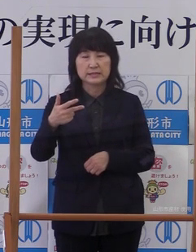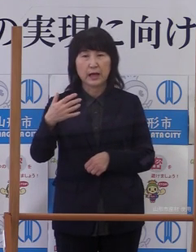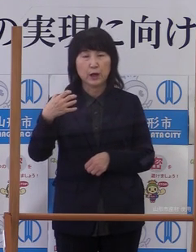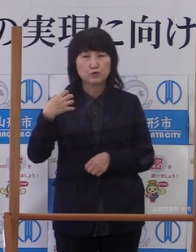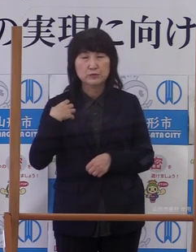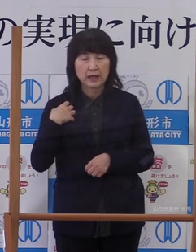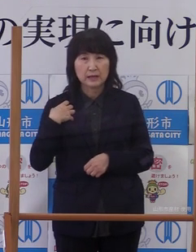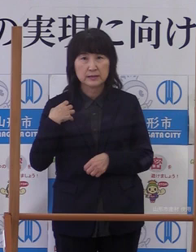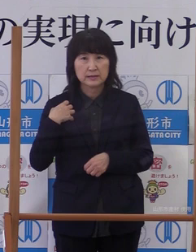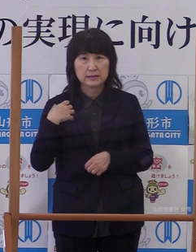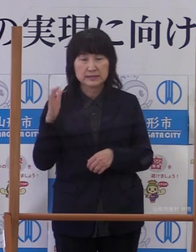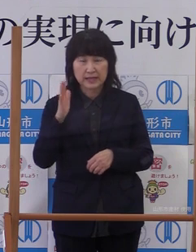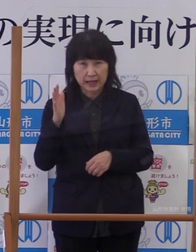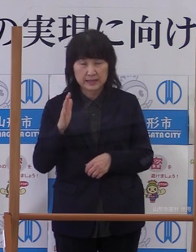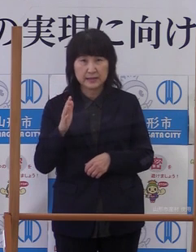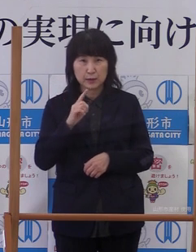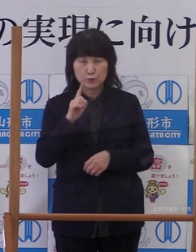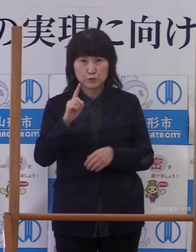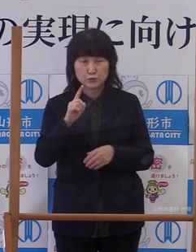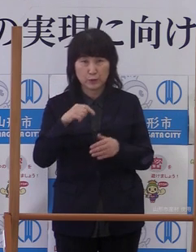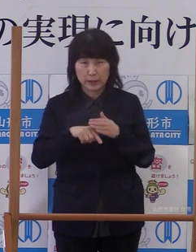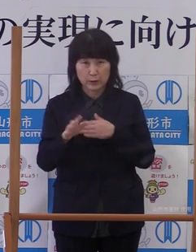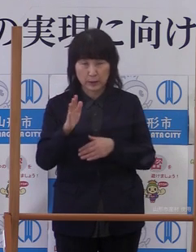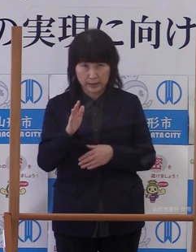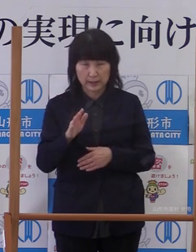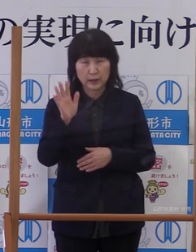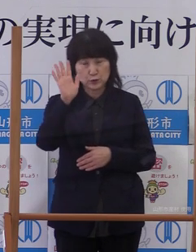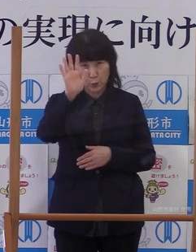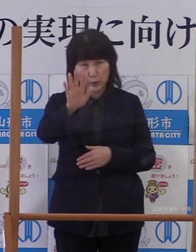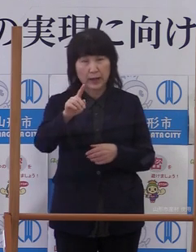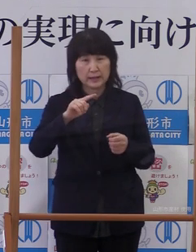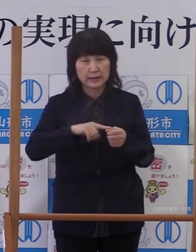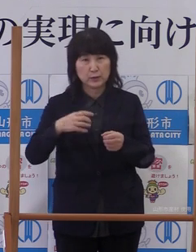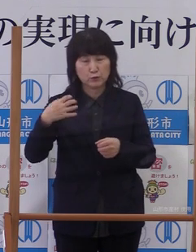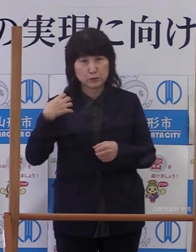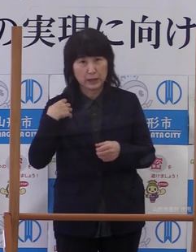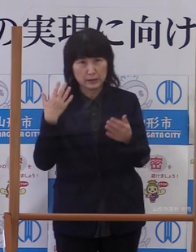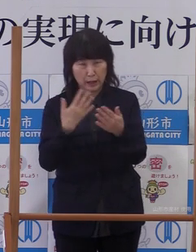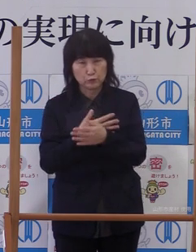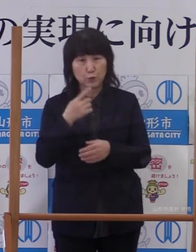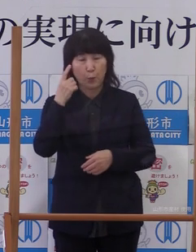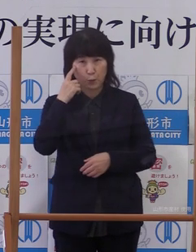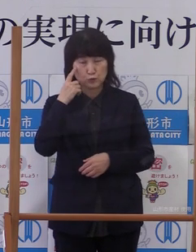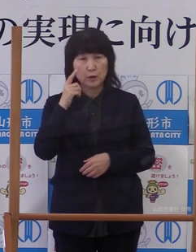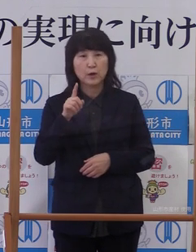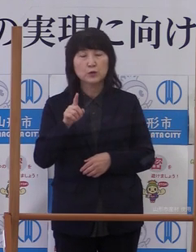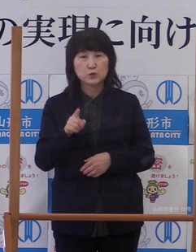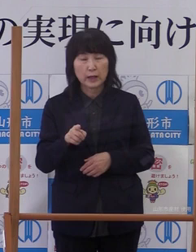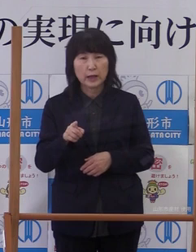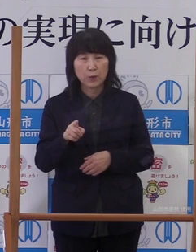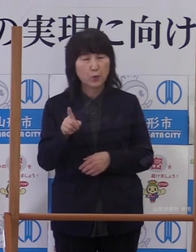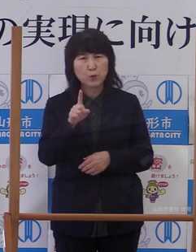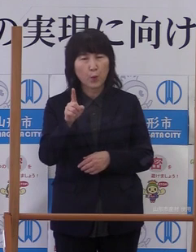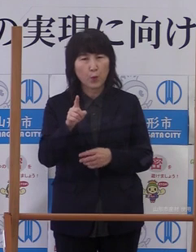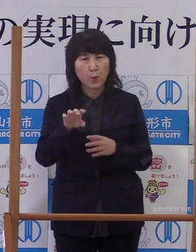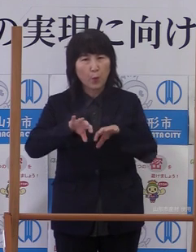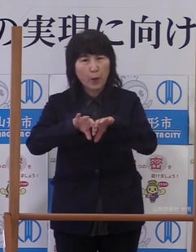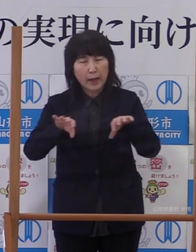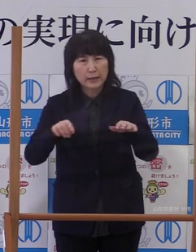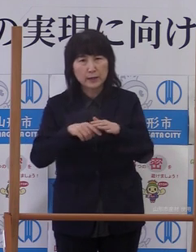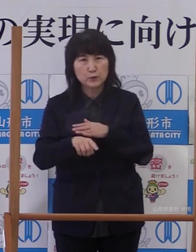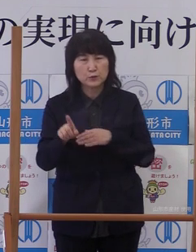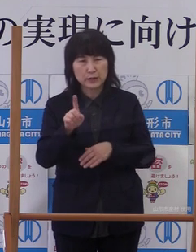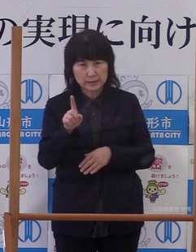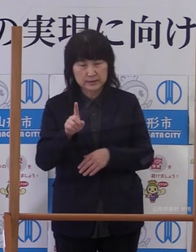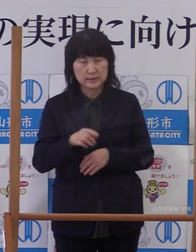しないわけではない、将来的には、負担することになると思うんですけれども、そこをどう分けている理由っていうのとです